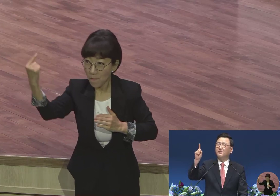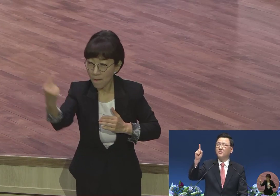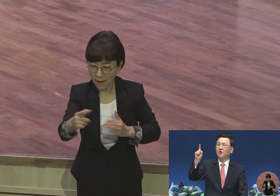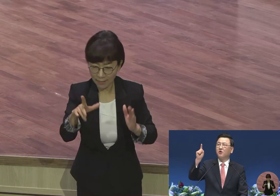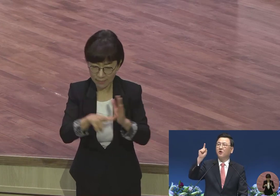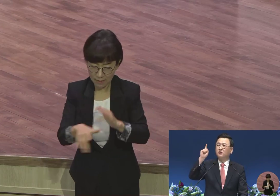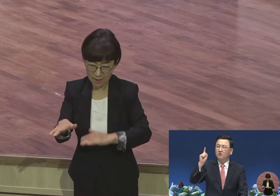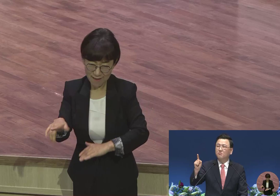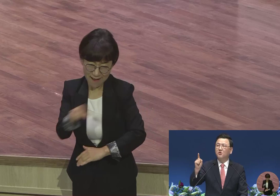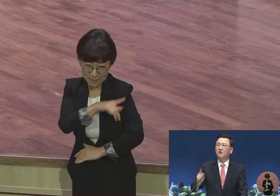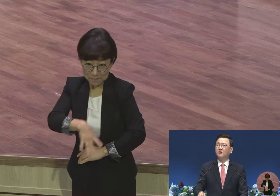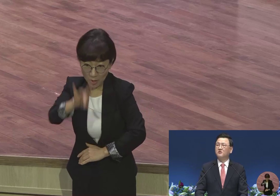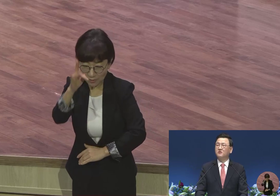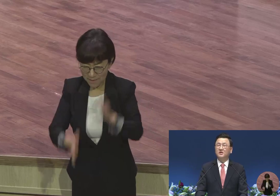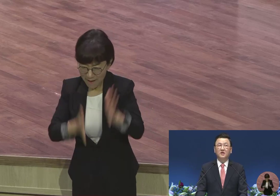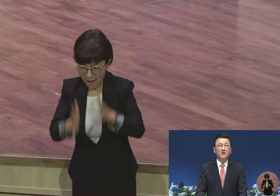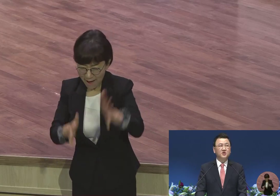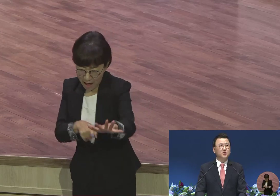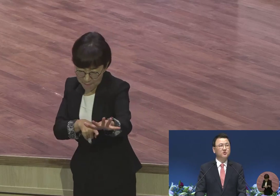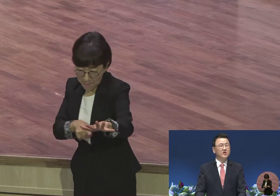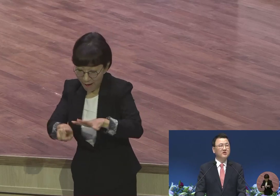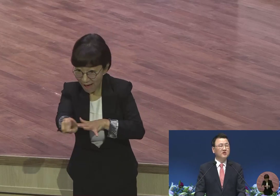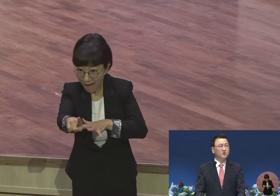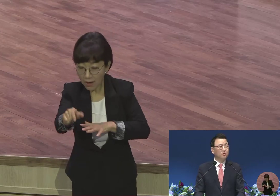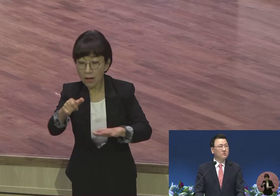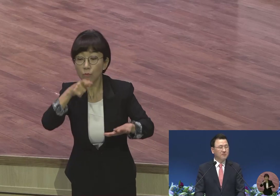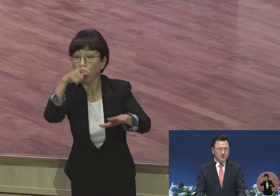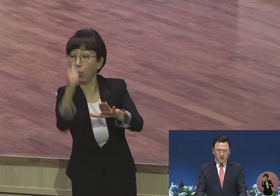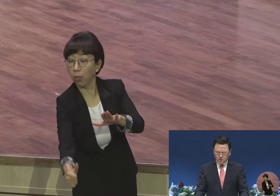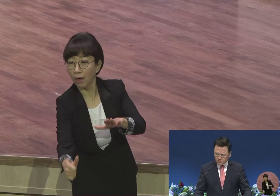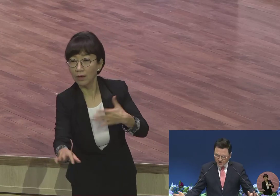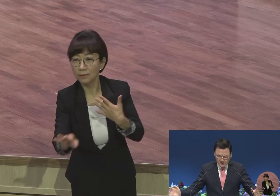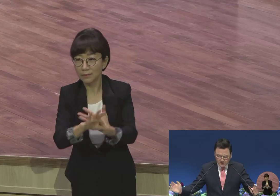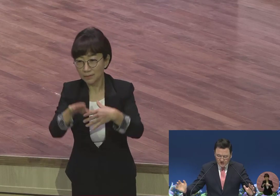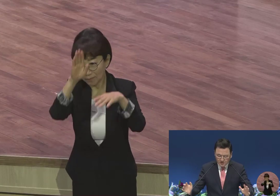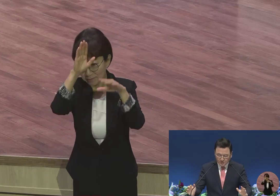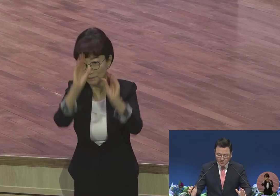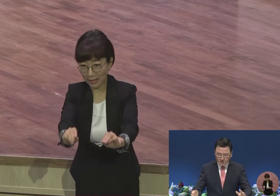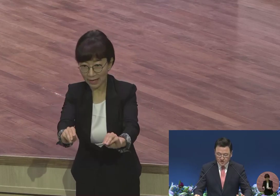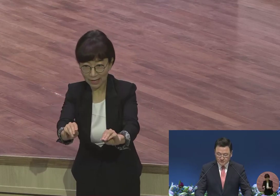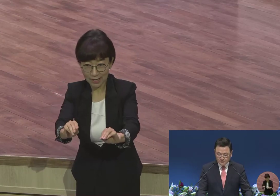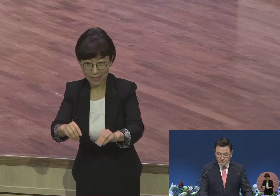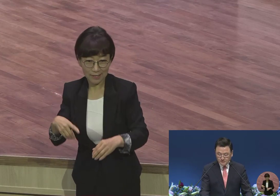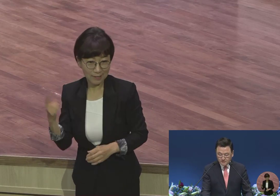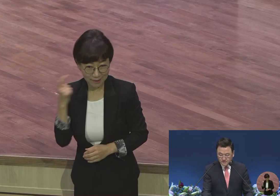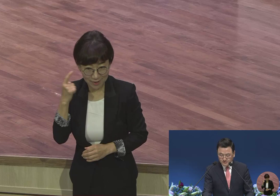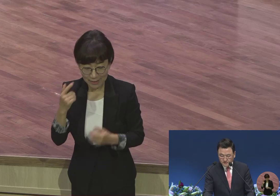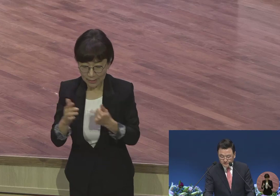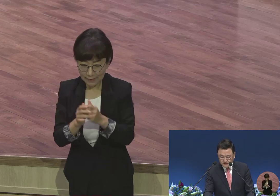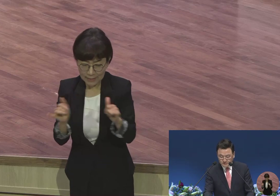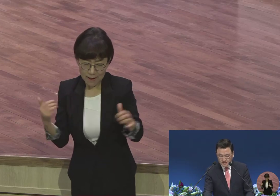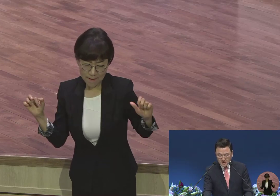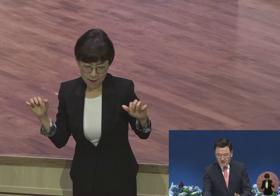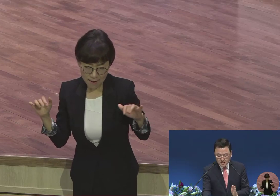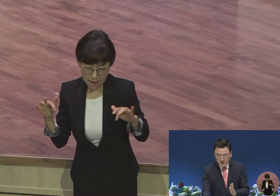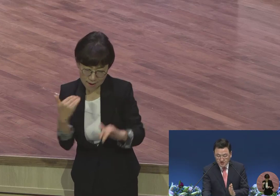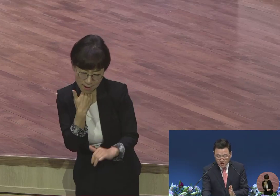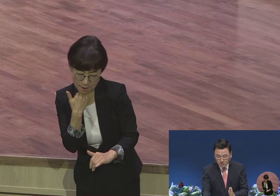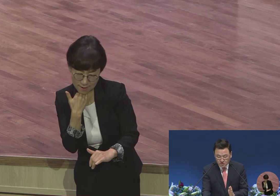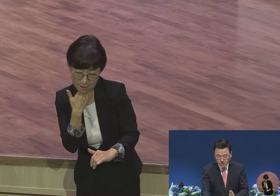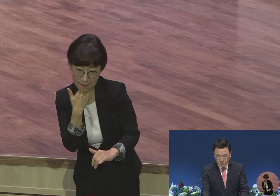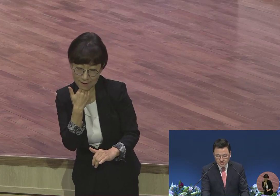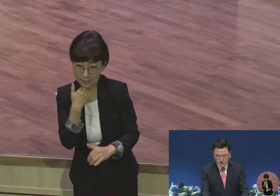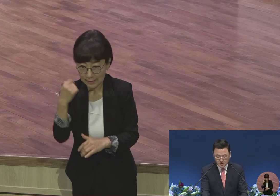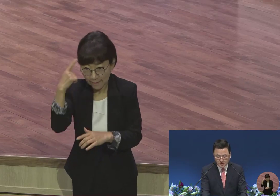첫 사람, 어떤 병에 걸리든지 치유된다는 소문 앞에 수많은 사람이 모여있습니다.